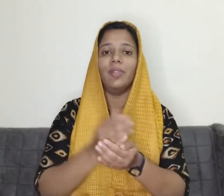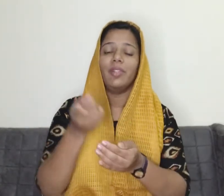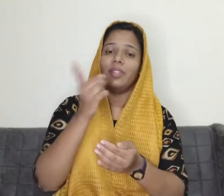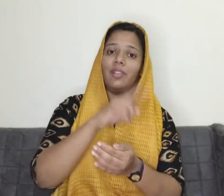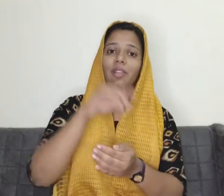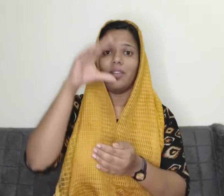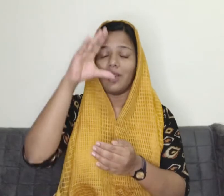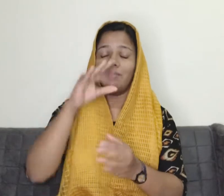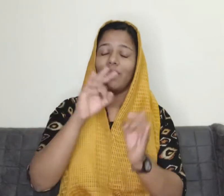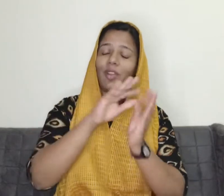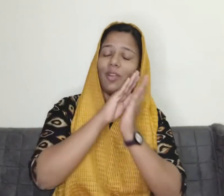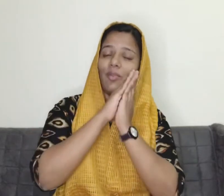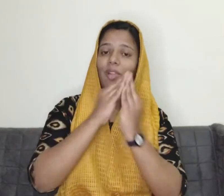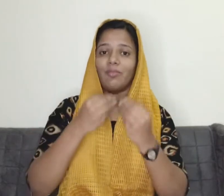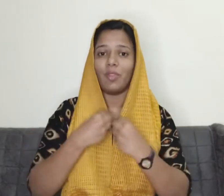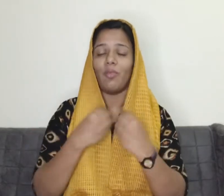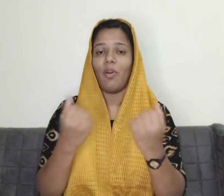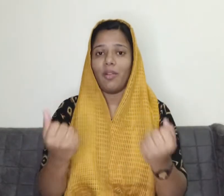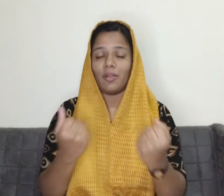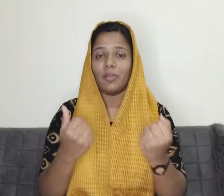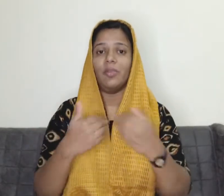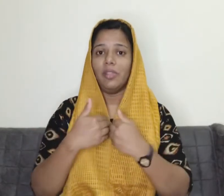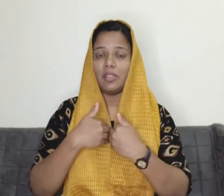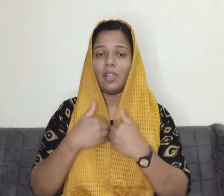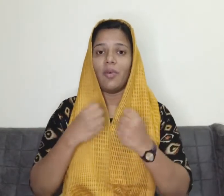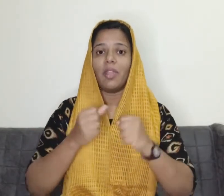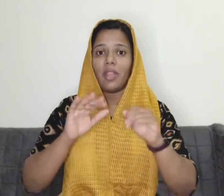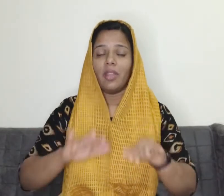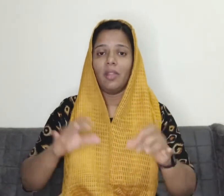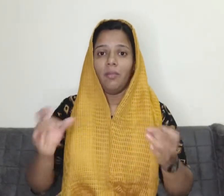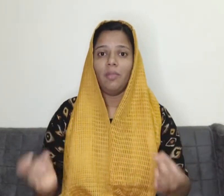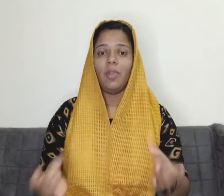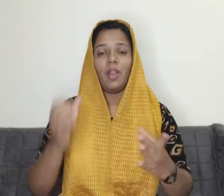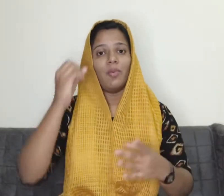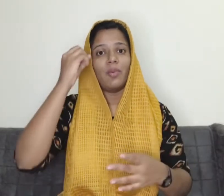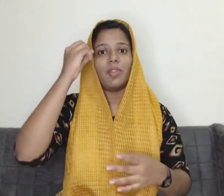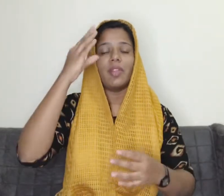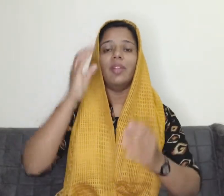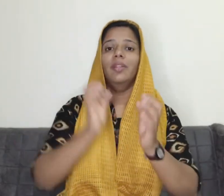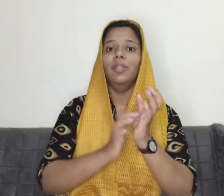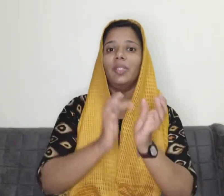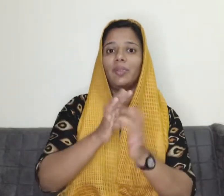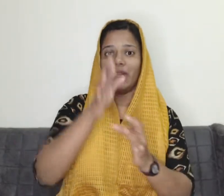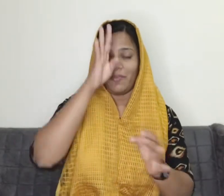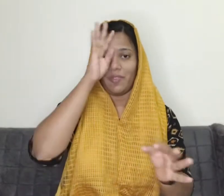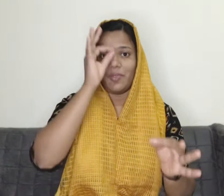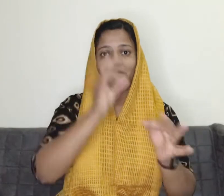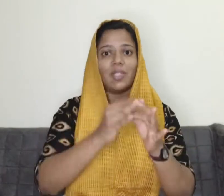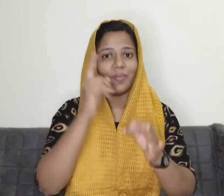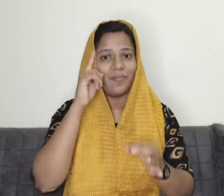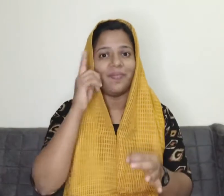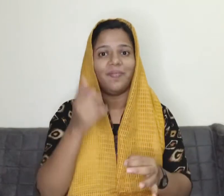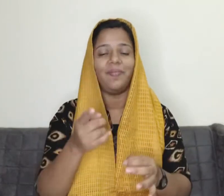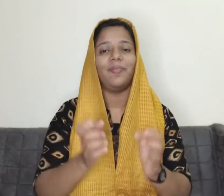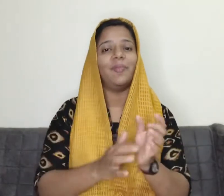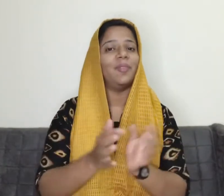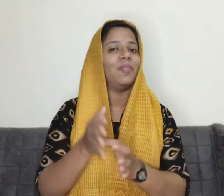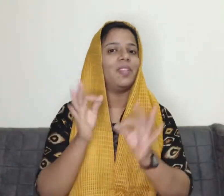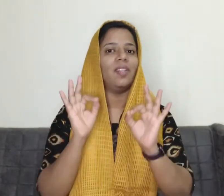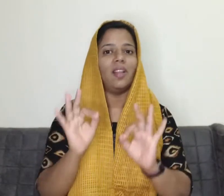കഴിഞ്ഞ രാത്രിയിൽ നമുക്ക് നല്ല ഉറക്കം തന്നു. ആരോഗ്യത്തോടെ, സൗഖ്യത്തോടെ ഈ പ്രഭാതി നമ്മളെ ഉണർത്തിയിരിക്കുന്ന കർത്താവിൻ്റെ വിശ്വസ്തതയൊന്ന് ഓർത്ത് നോക്കിക്കെ, എത്ര നല്ല